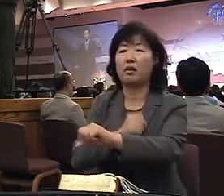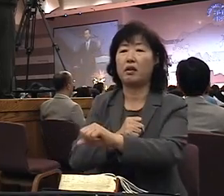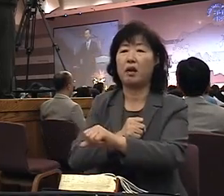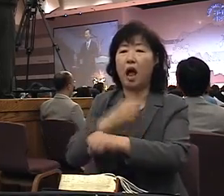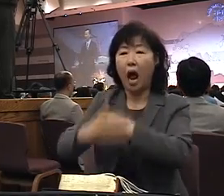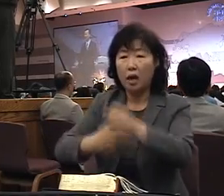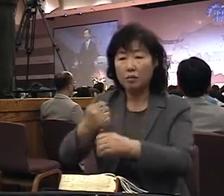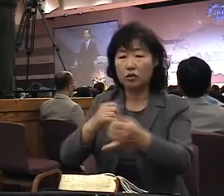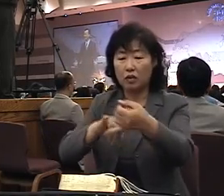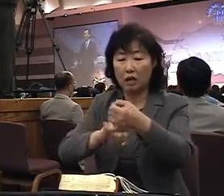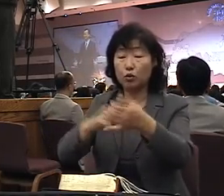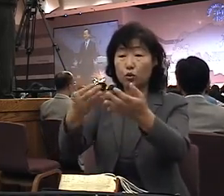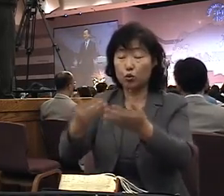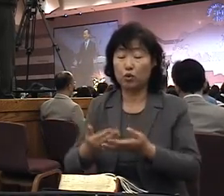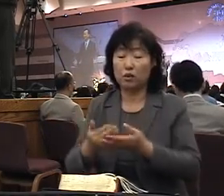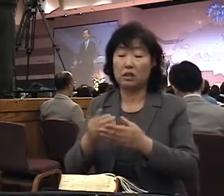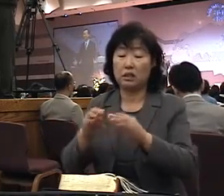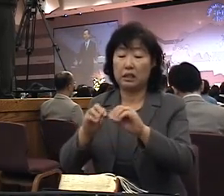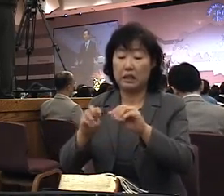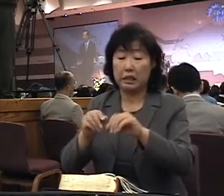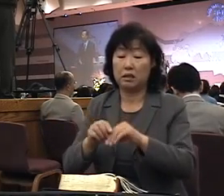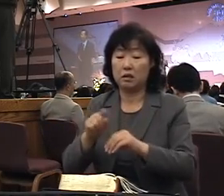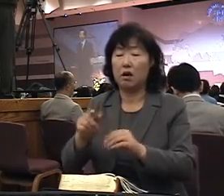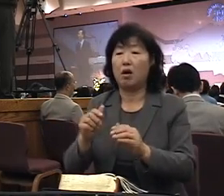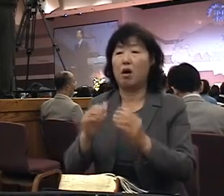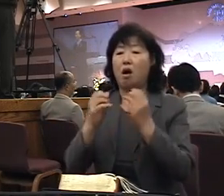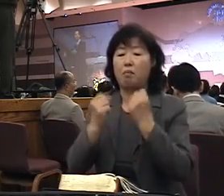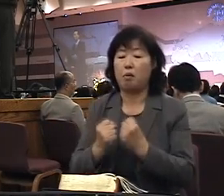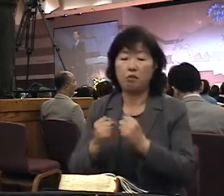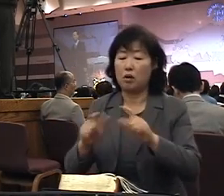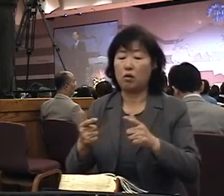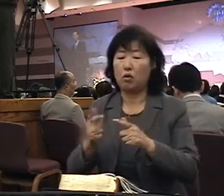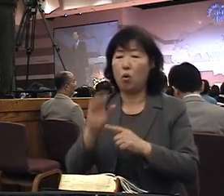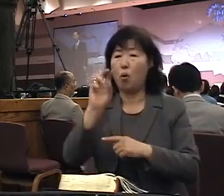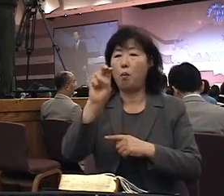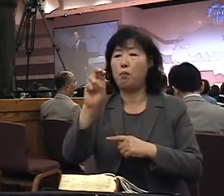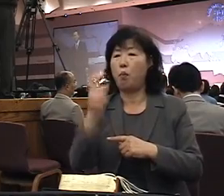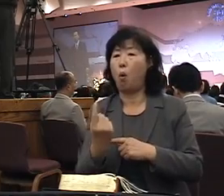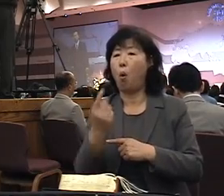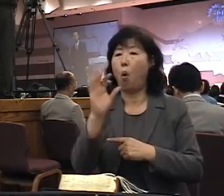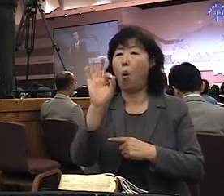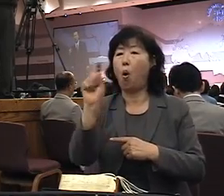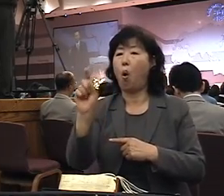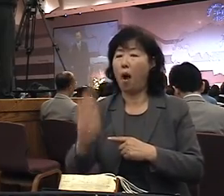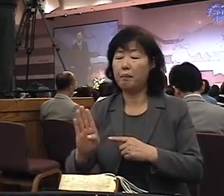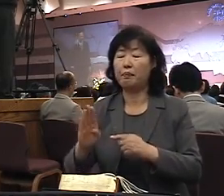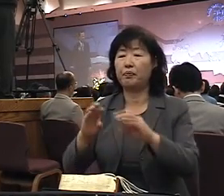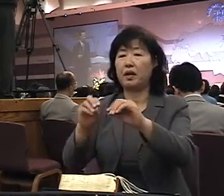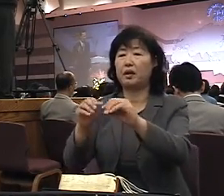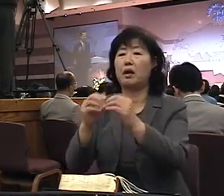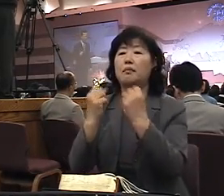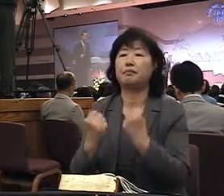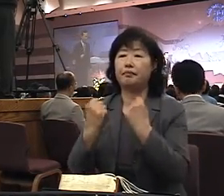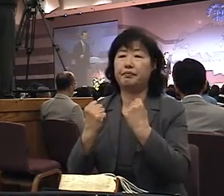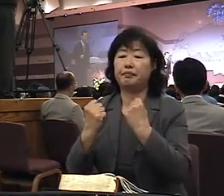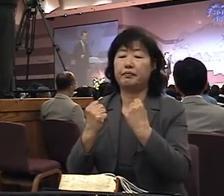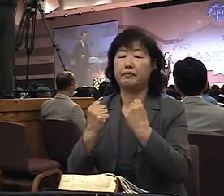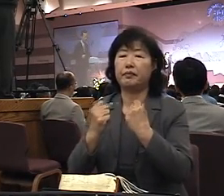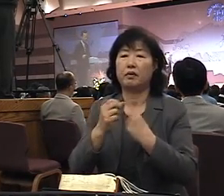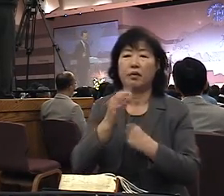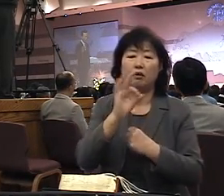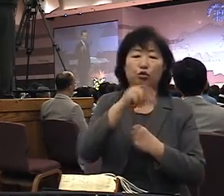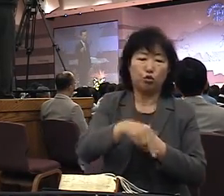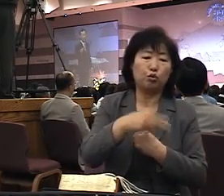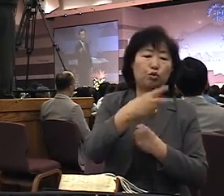주신 약속의 땅에 그가 머물지 않고 모압 땅으로 옮기는 것을 봤을 때 그도 유다처럼 반드시 잘못한